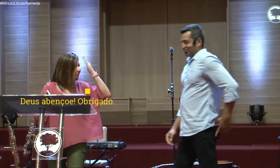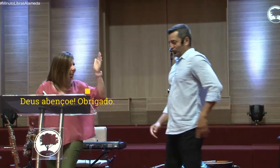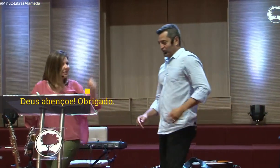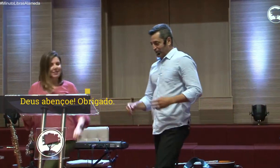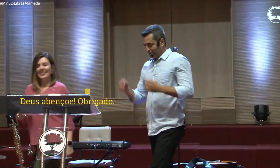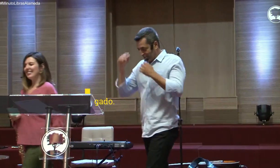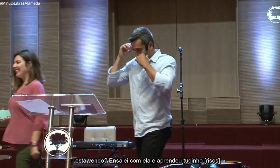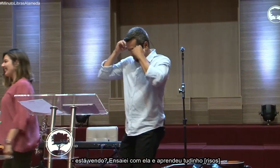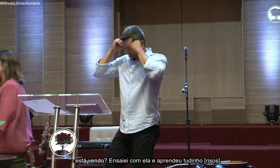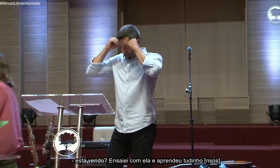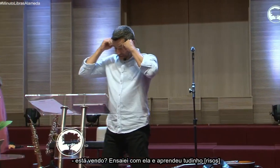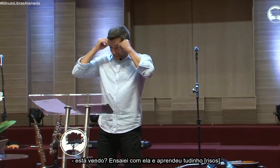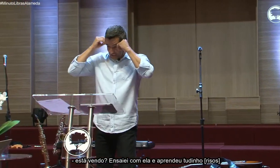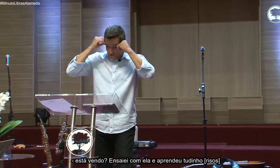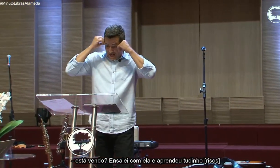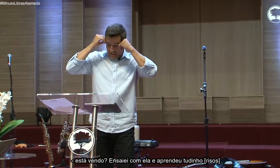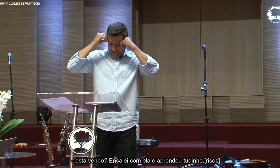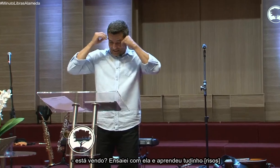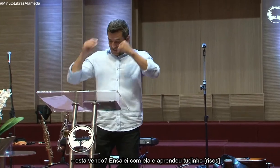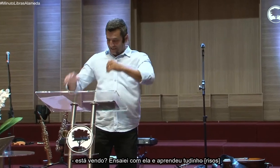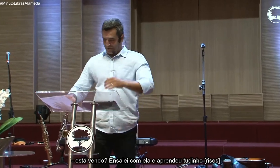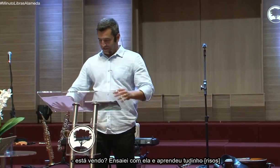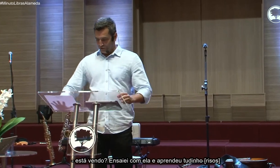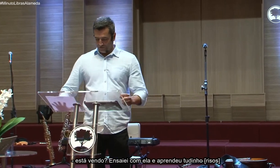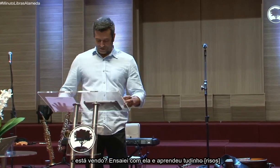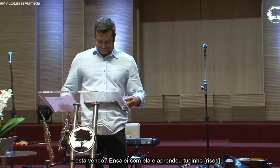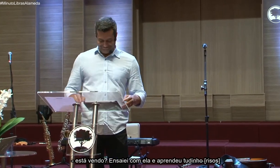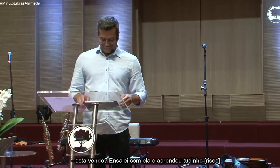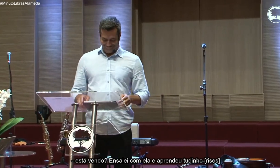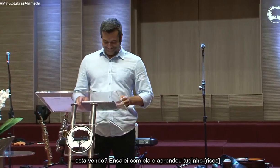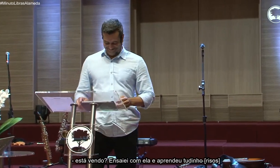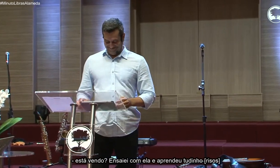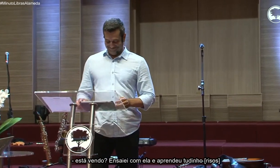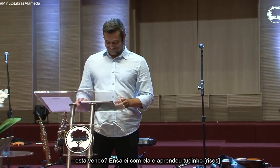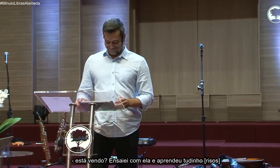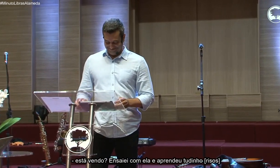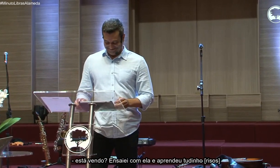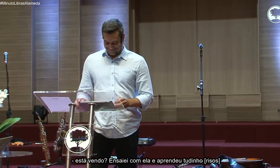Obrigada Você está vendo? gente saiu com ela e ela aprendeu tudo Obrigada Obrigada